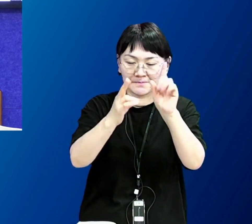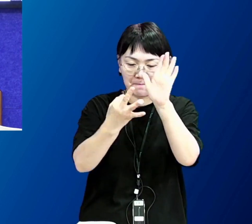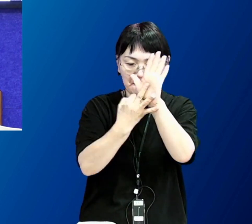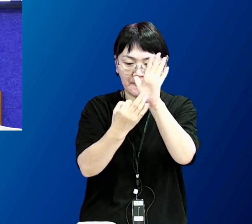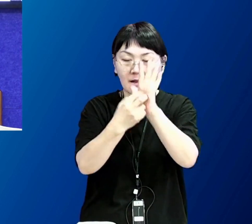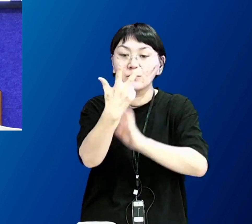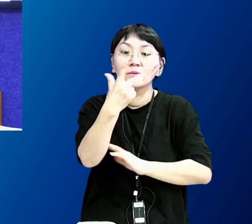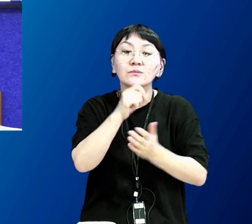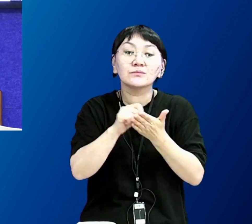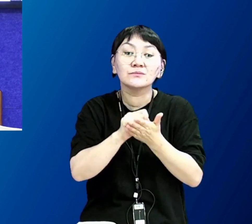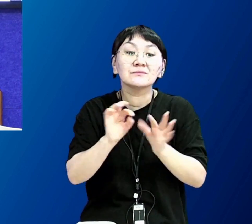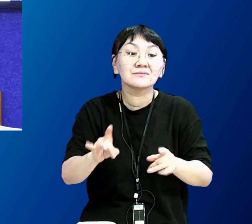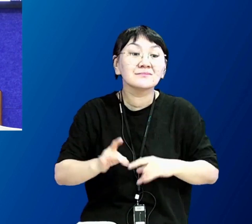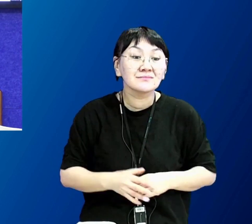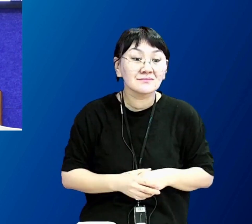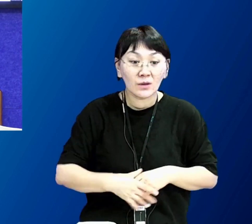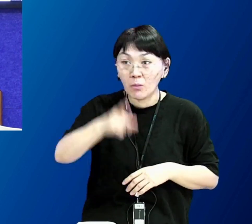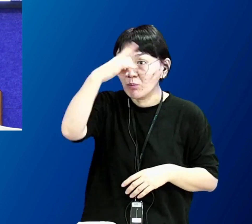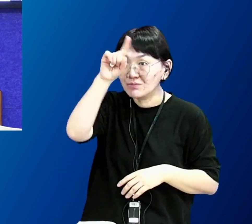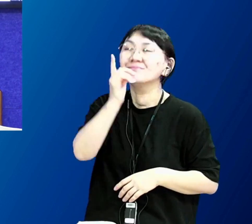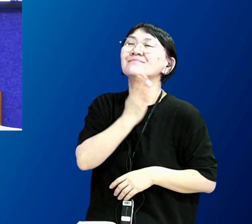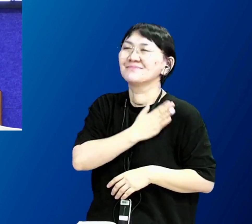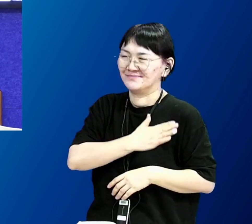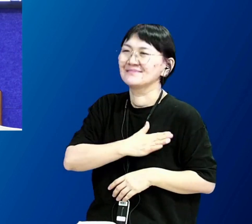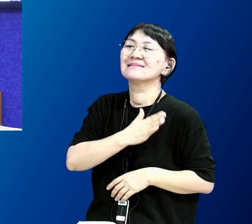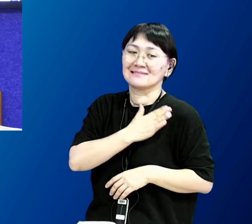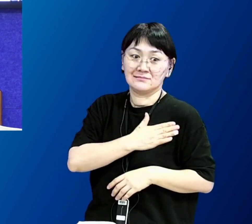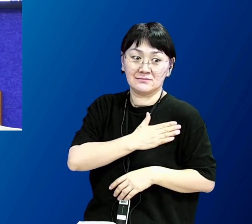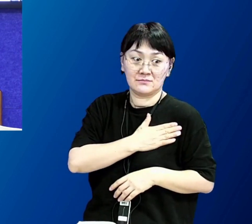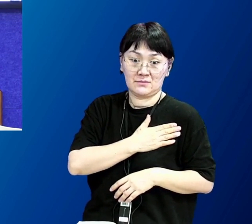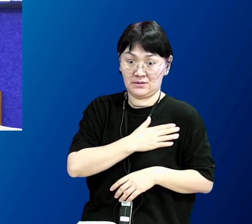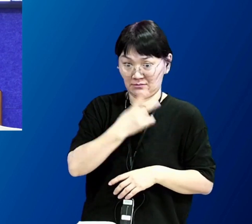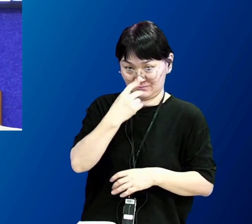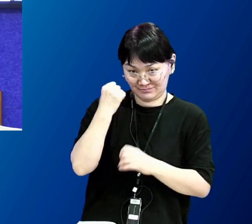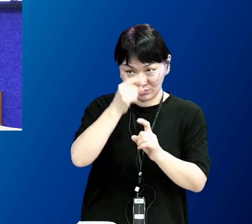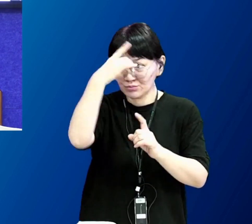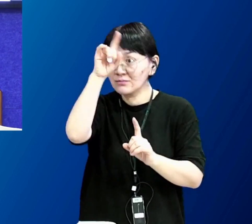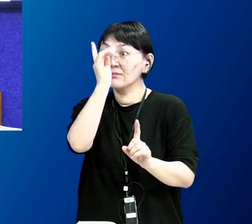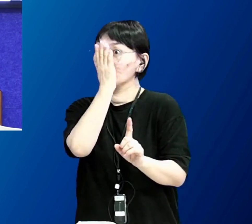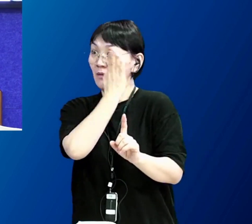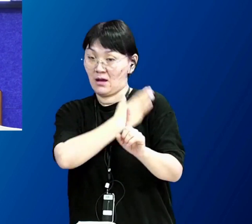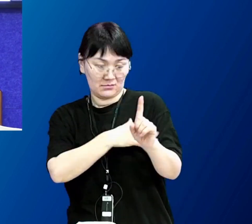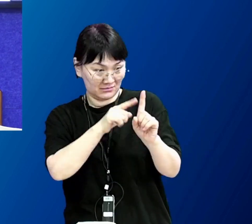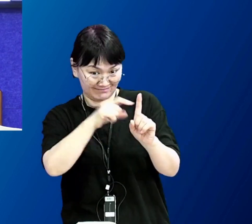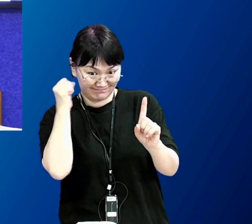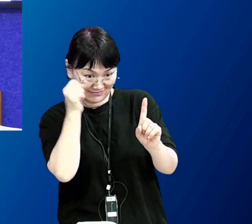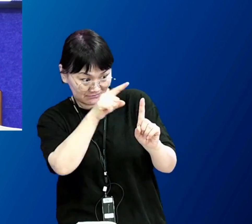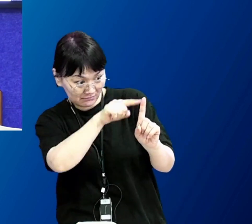8:3 дээрээ саруулна. Бурхныг хайрладаг нэгэн түүгээр танигдсан юм аа гэж хэлсэн.